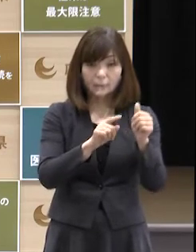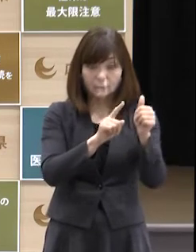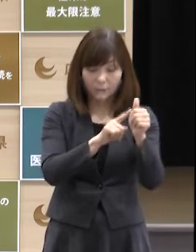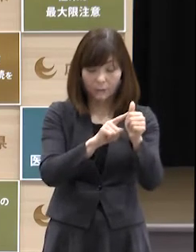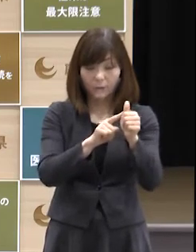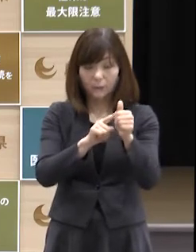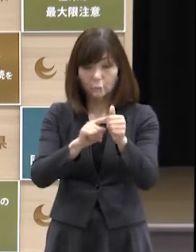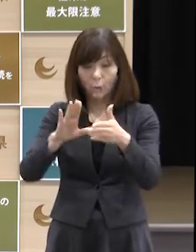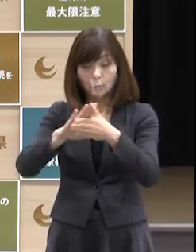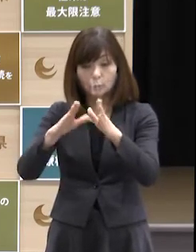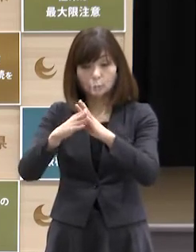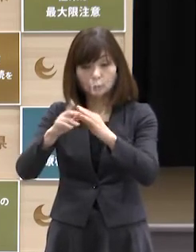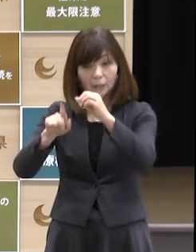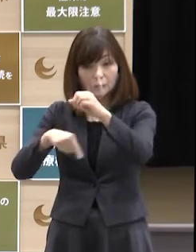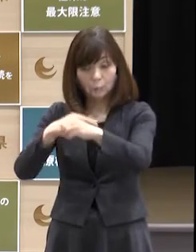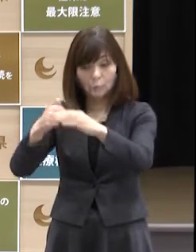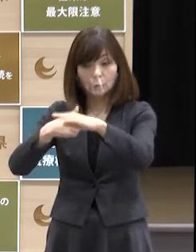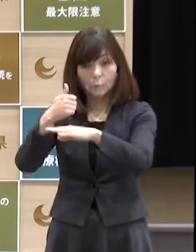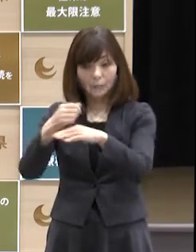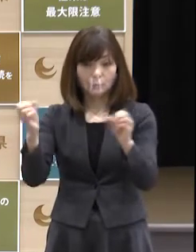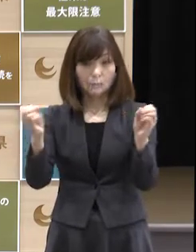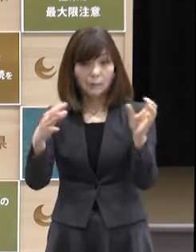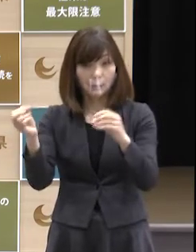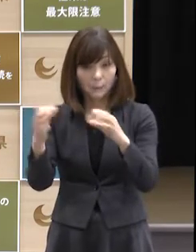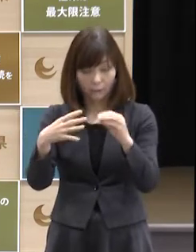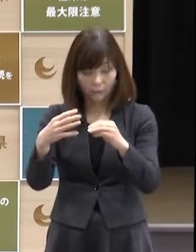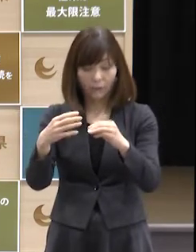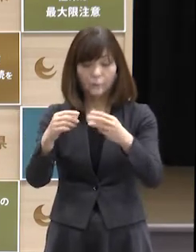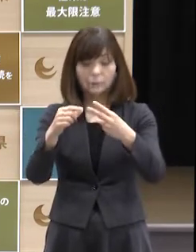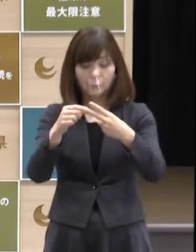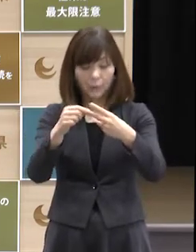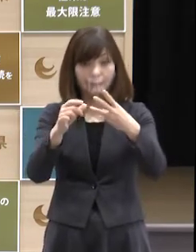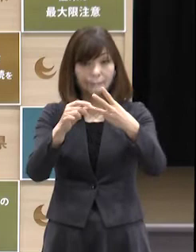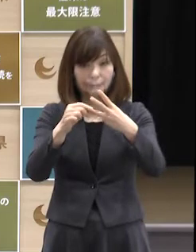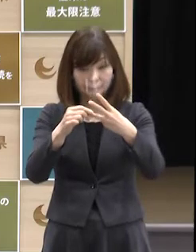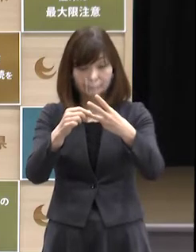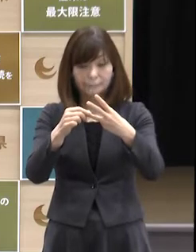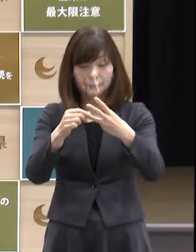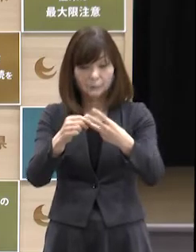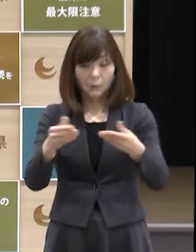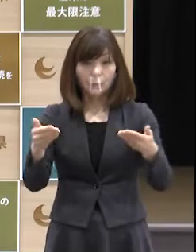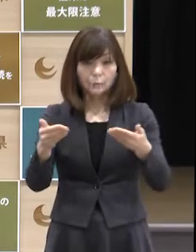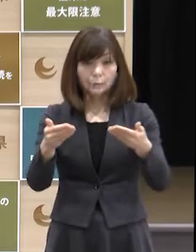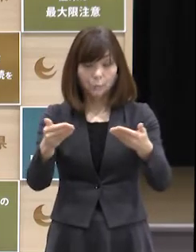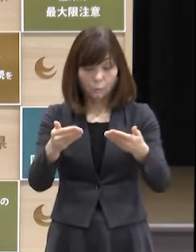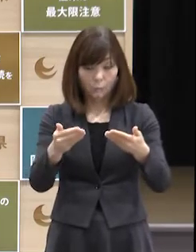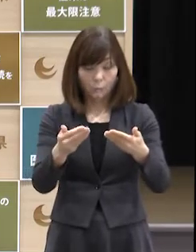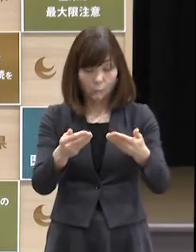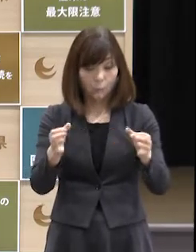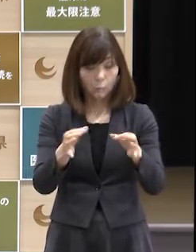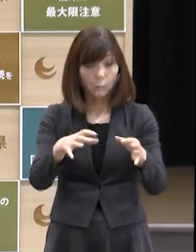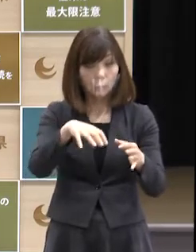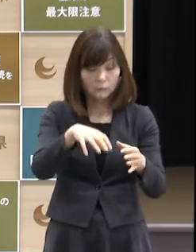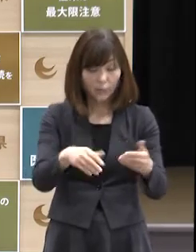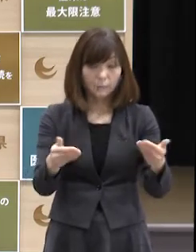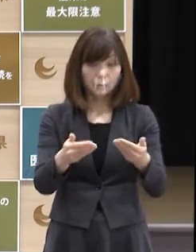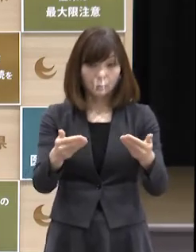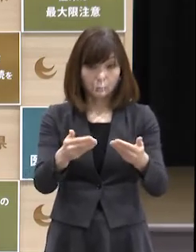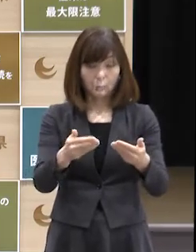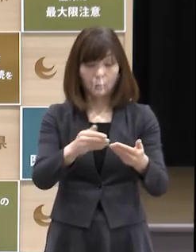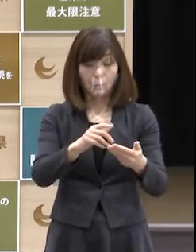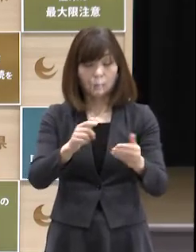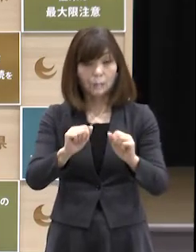いたりとか、ワーケーションアット友っていうですね、これ県庁も言ったりしましたけども、さまざまな形